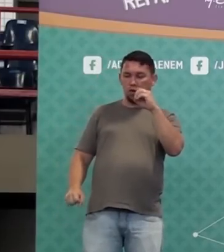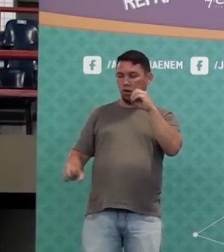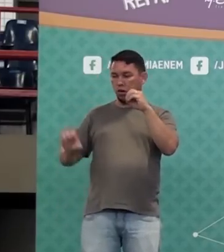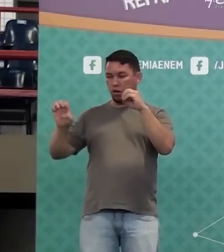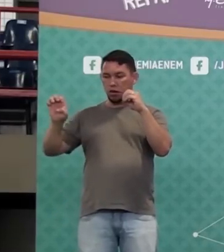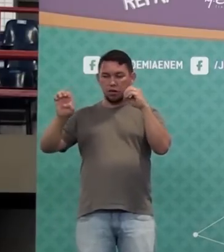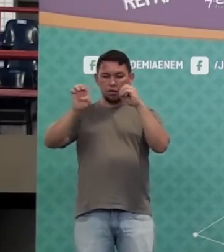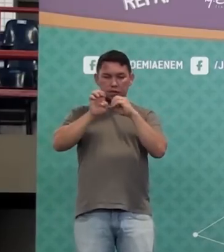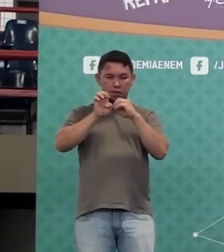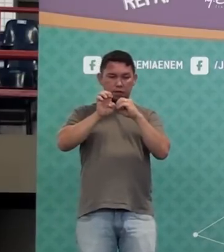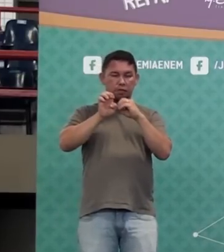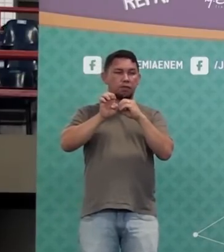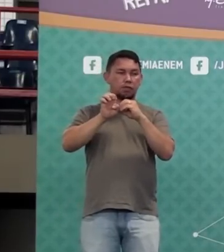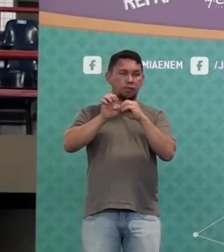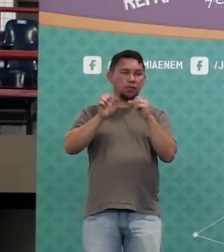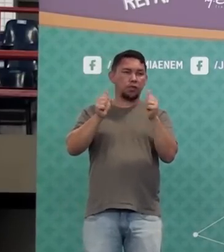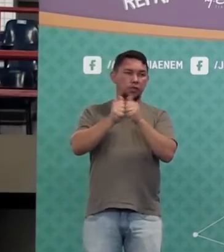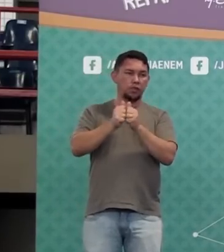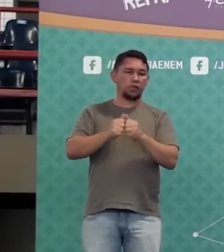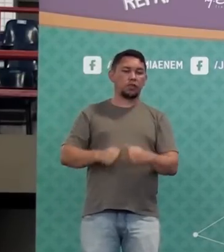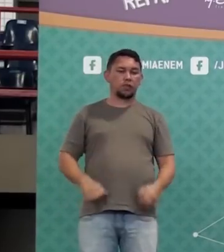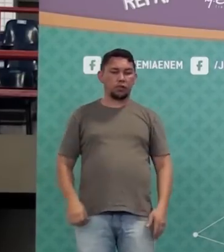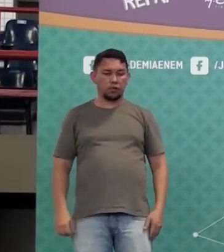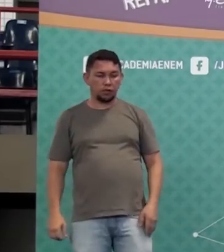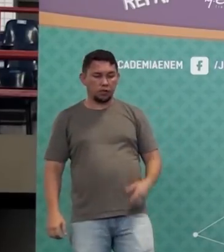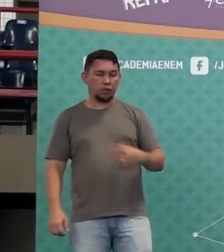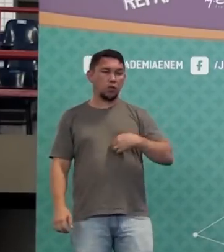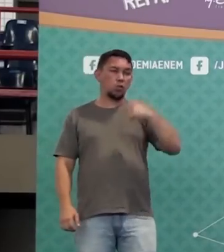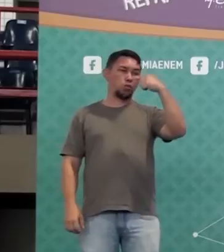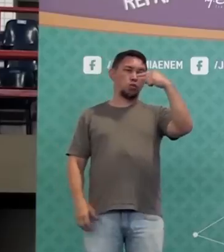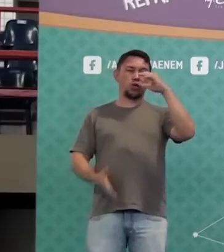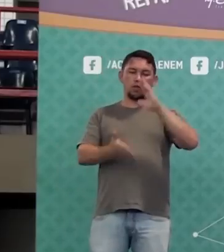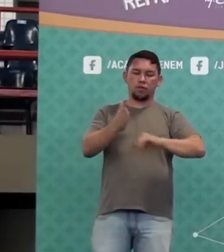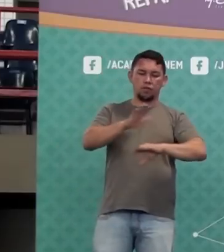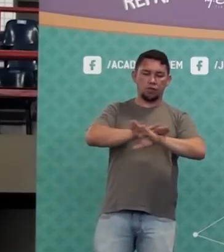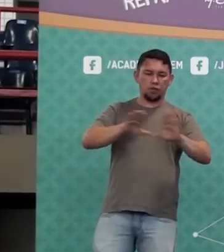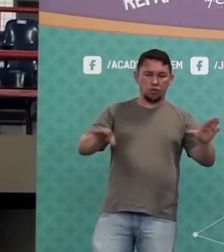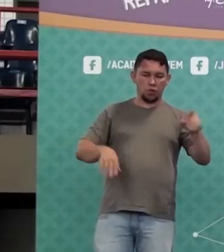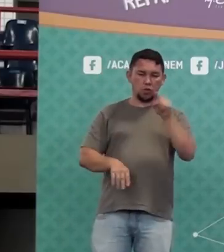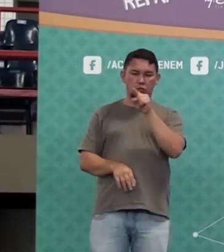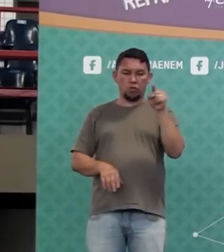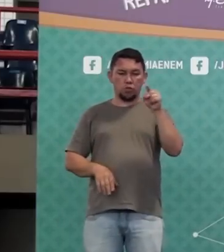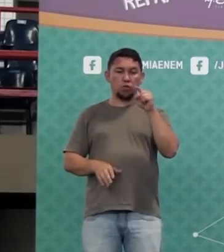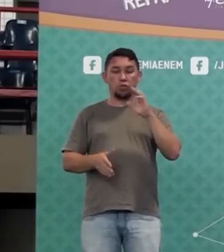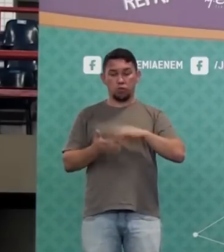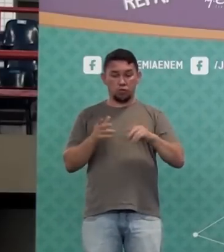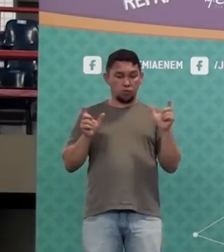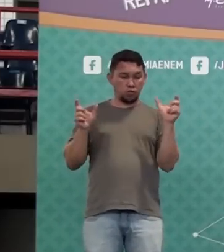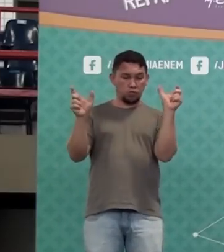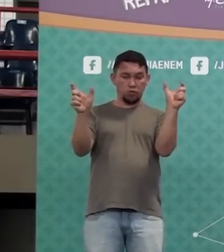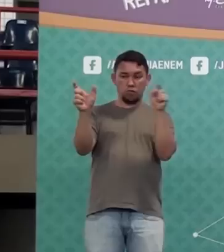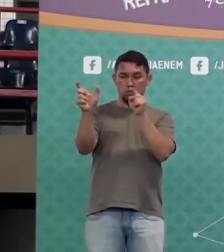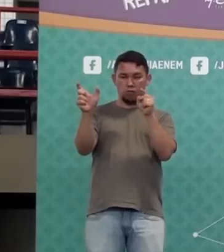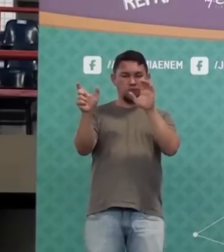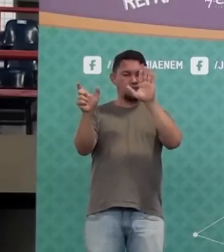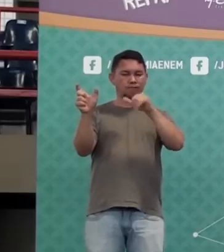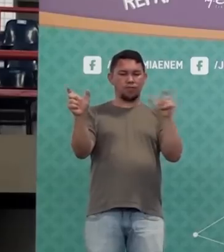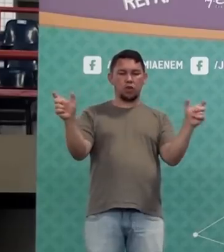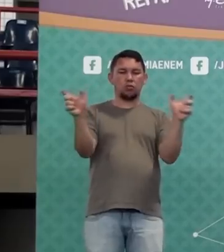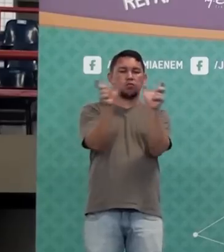fácil a regrinha A? O hífen desapareceu. Toda palavra que o